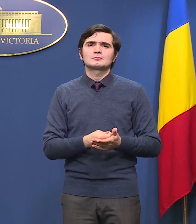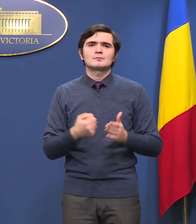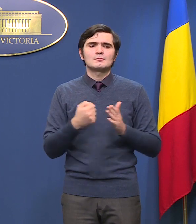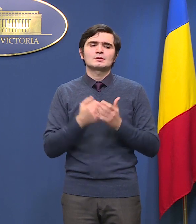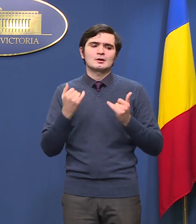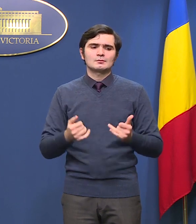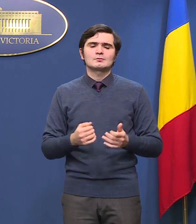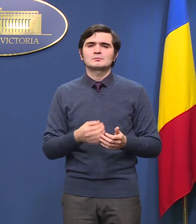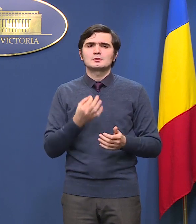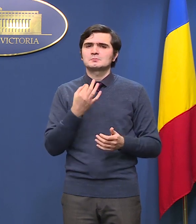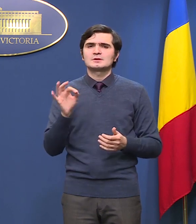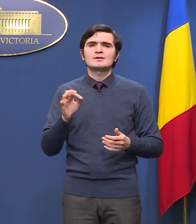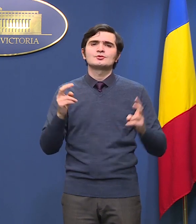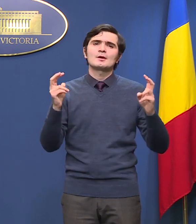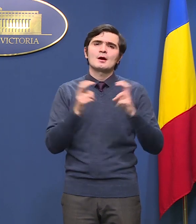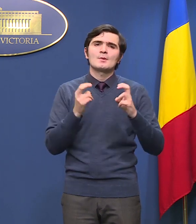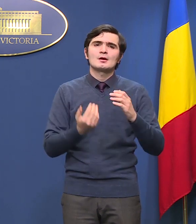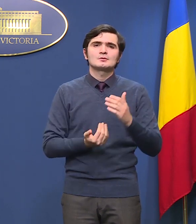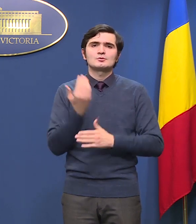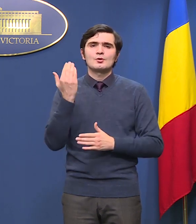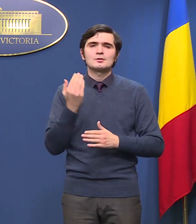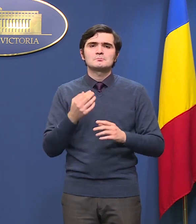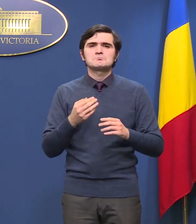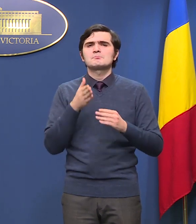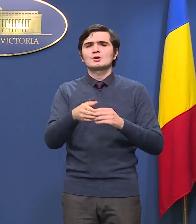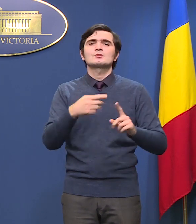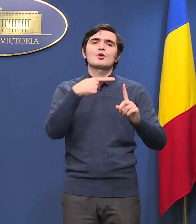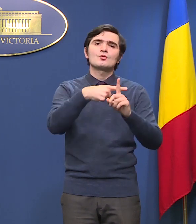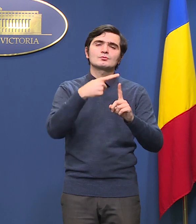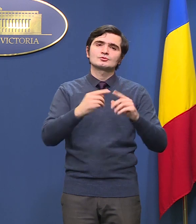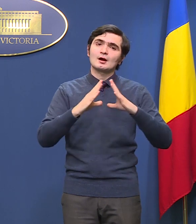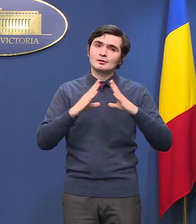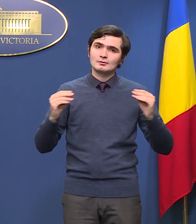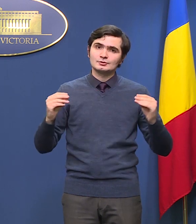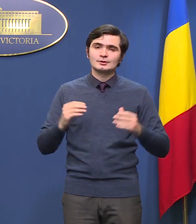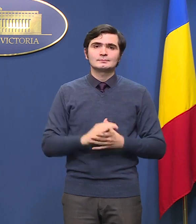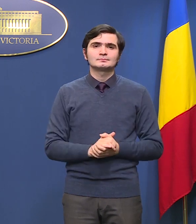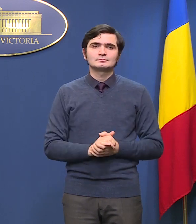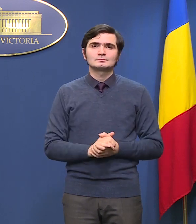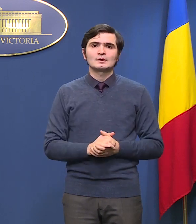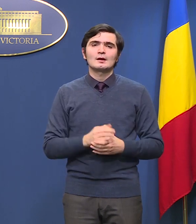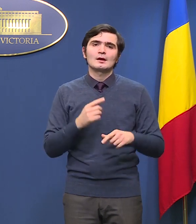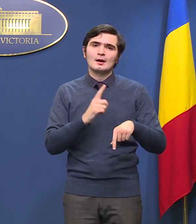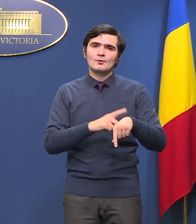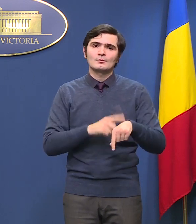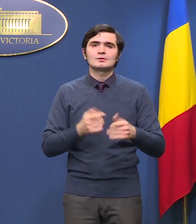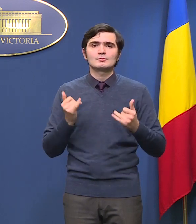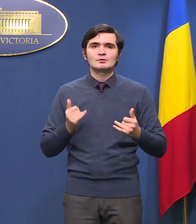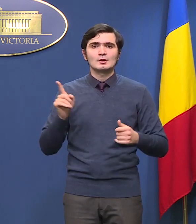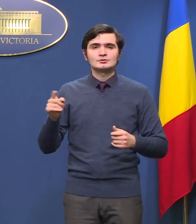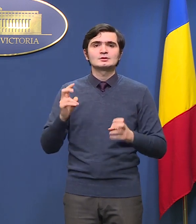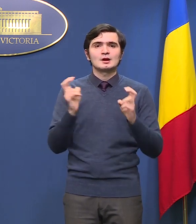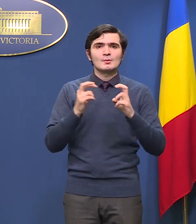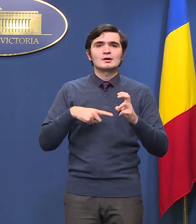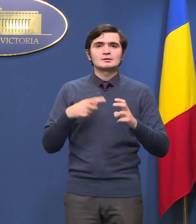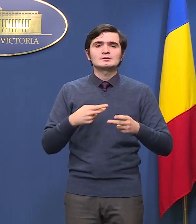10 aparate noi, de asemenea prin Crucea Roșie, care sunt distribuite în momentul de față în